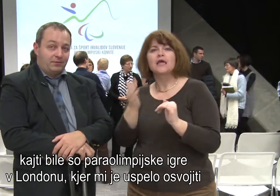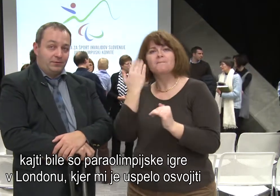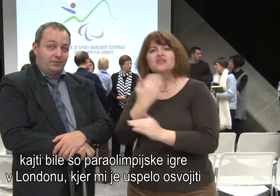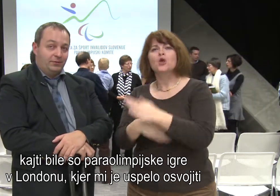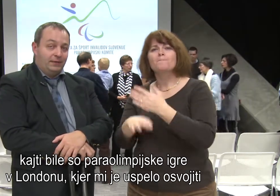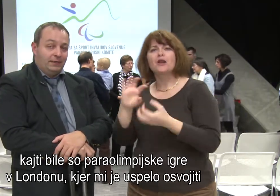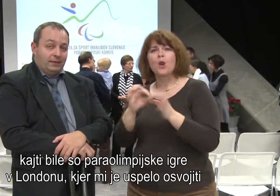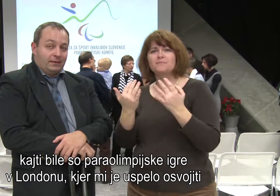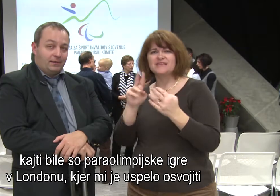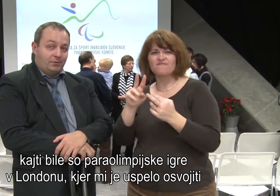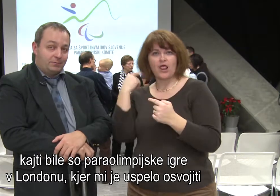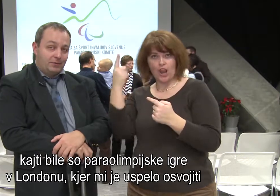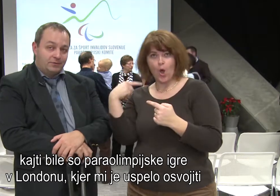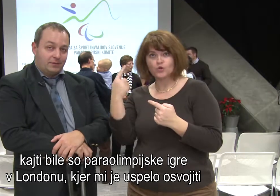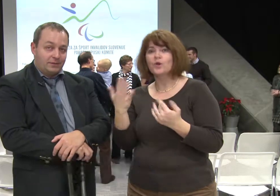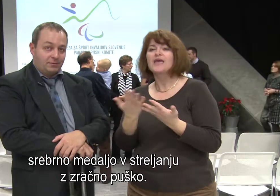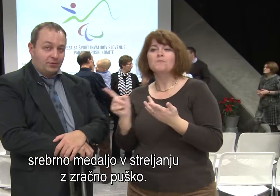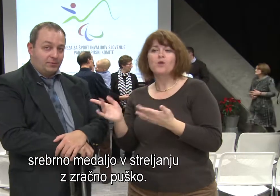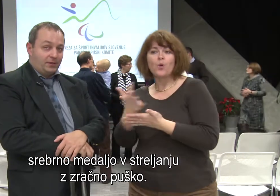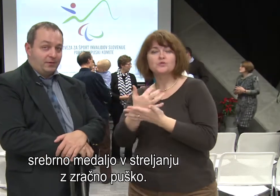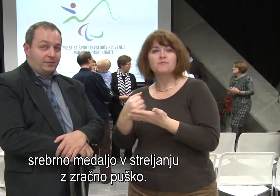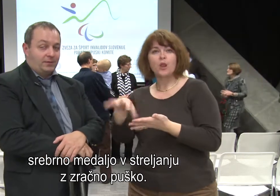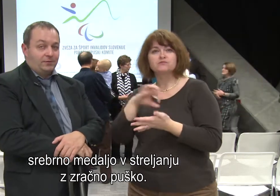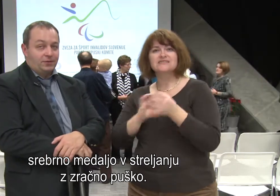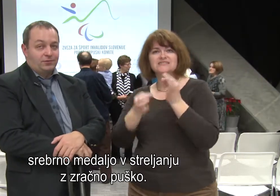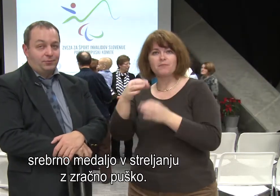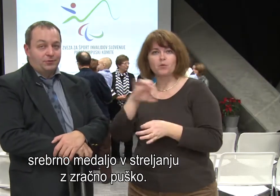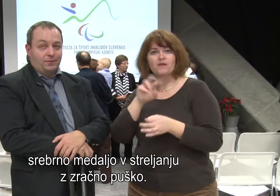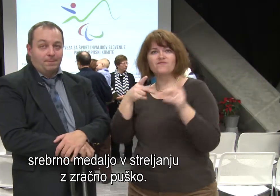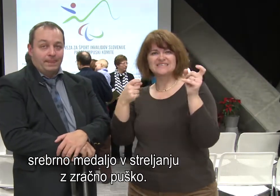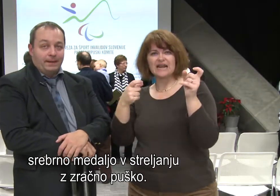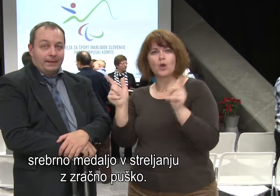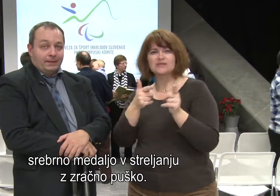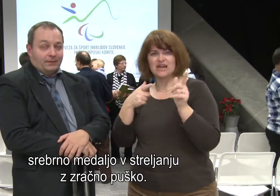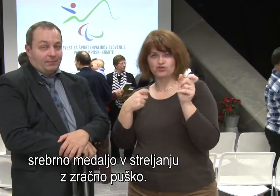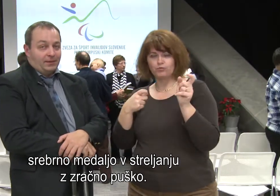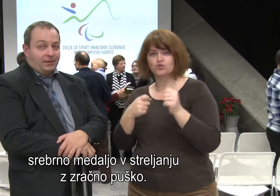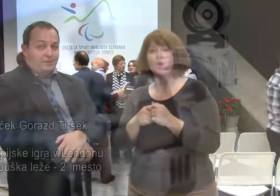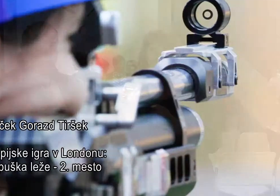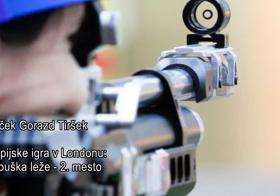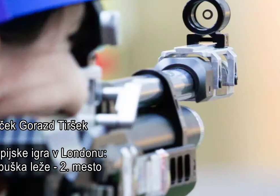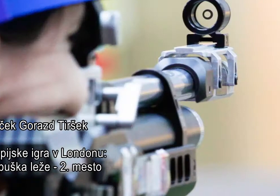paraolimpijske igre v Londonu, kjer mi je uspelo osvojiti srebrno medaljo v streljanju v zračno puško.